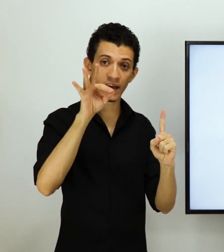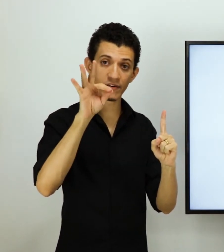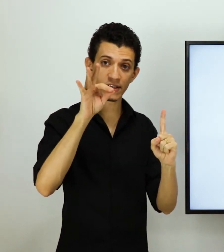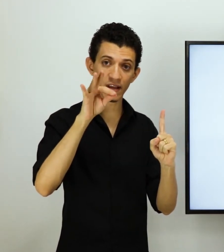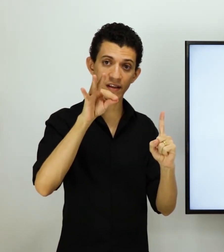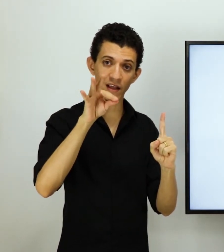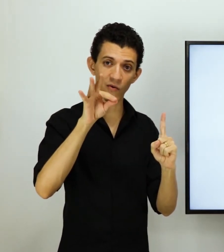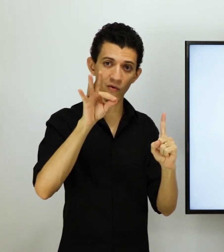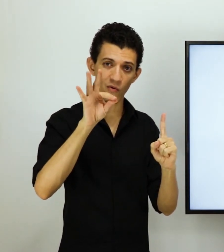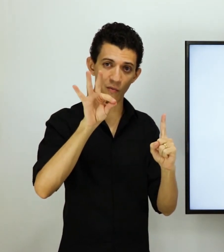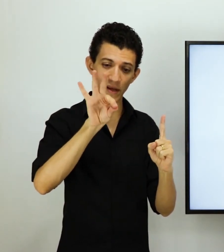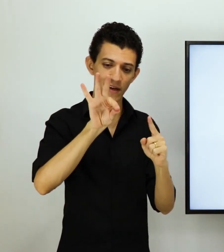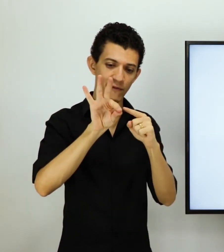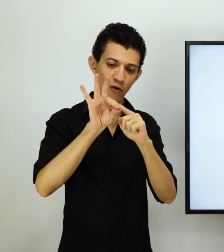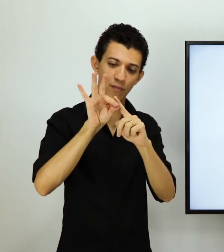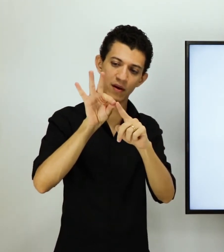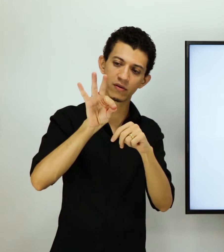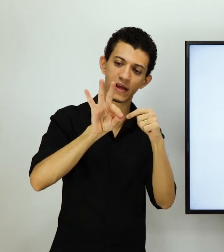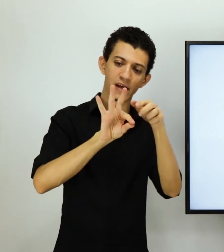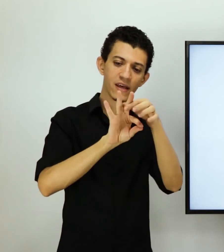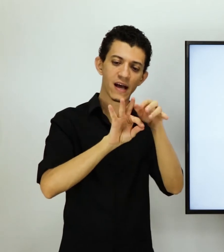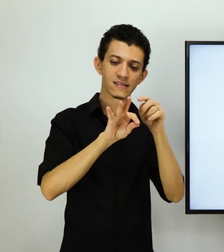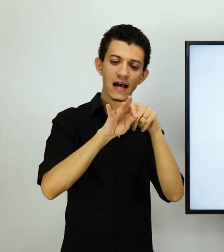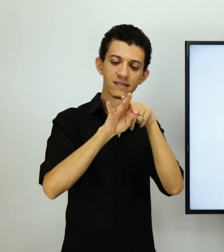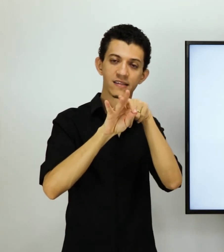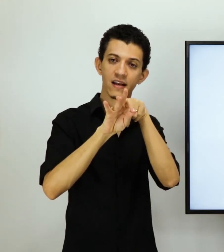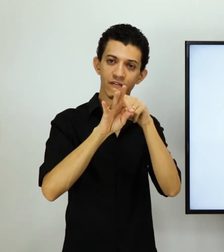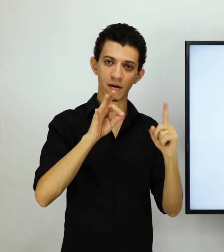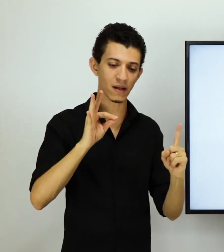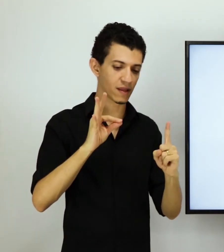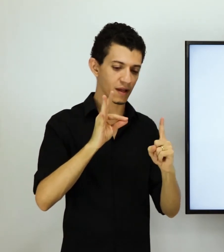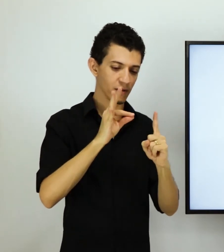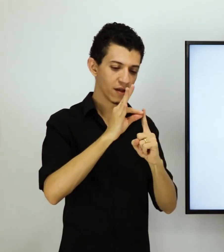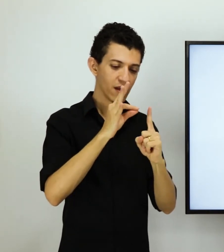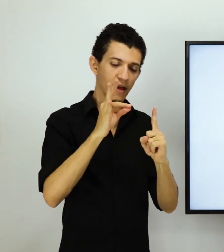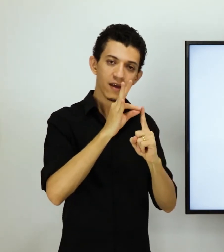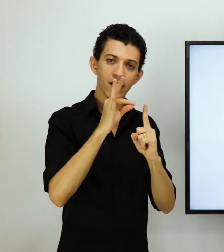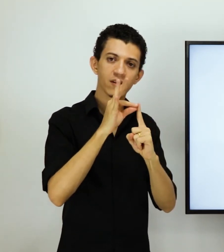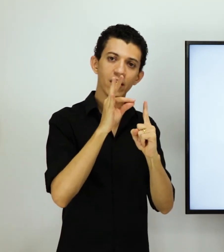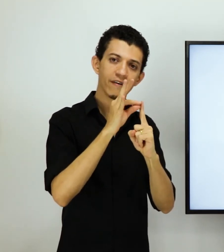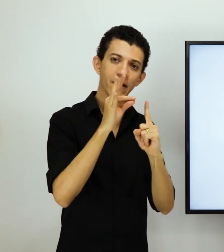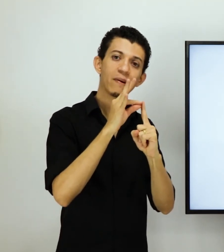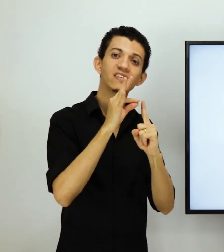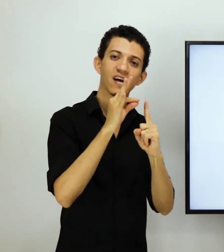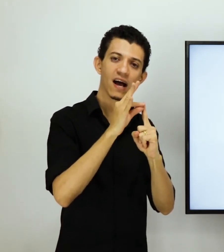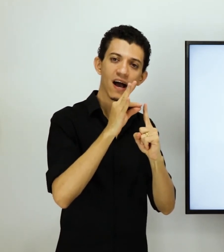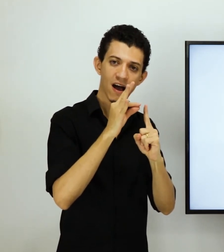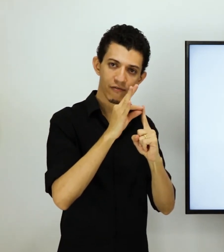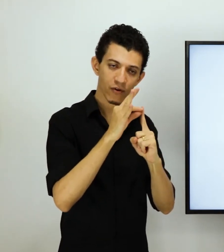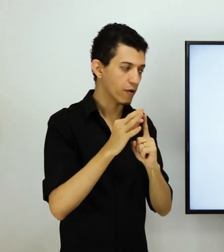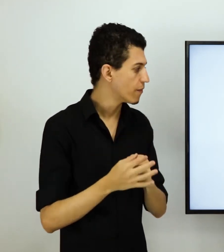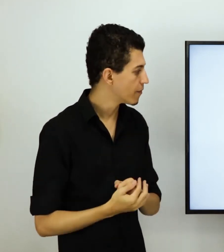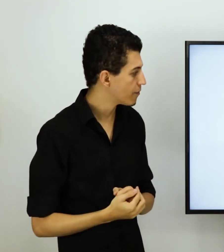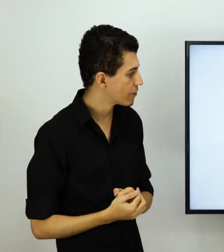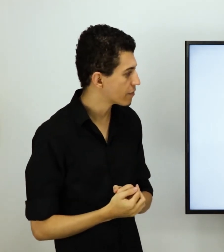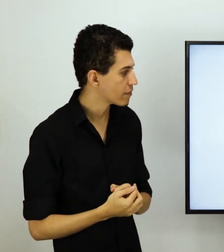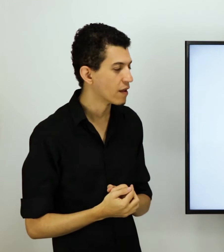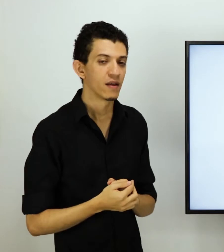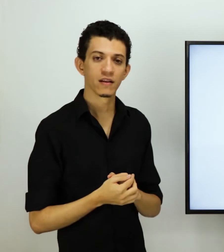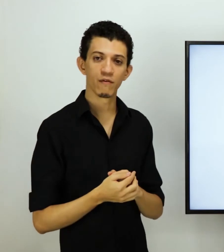você tem então o beija-flor, o bico dele aqui, as asas que ele fica batendo, e então ele vai beijar a flor. Então vamos